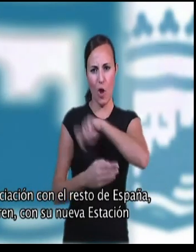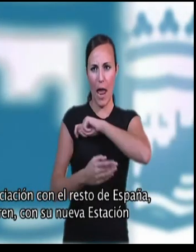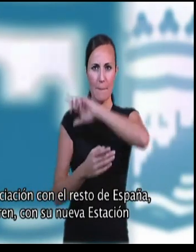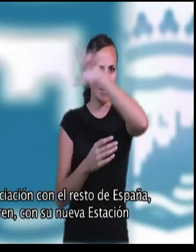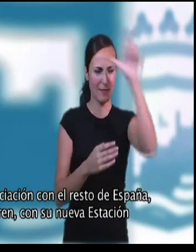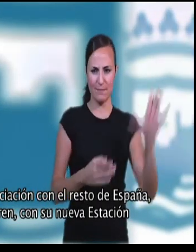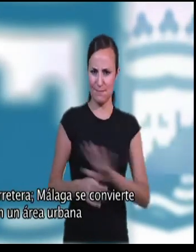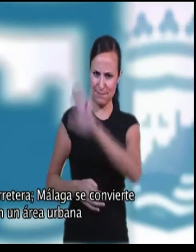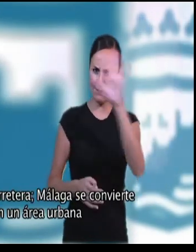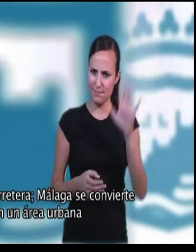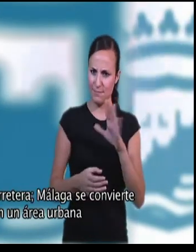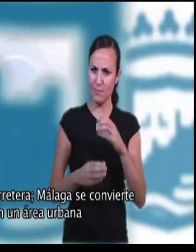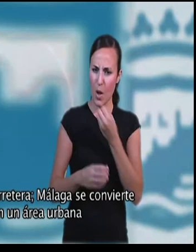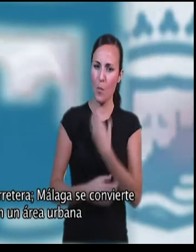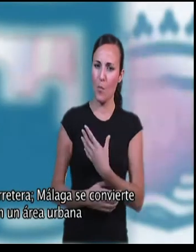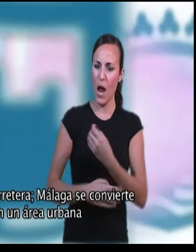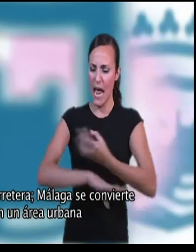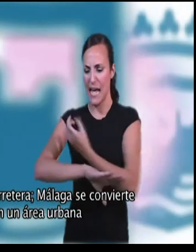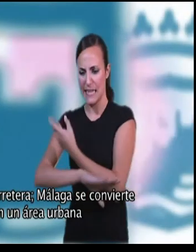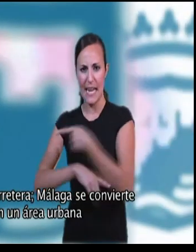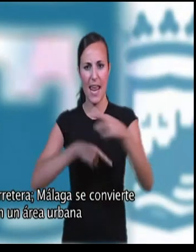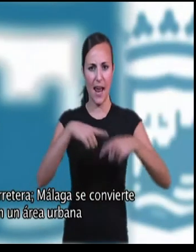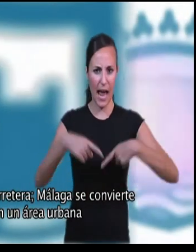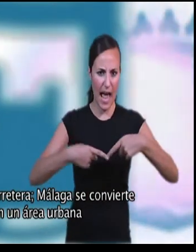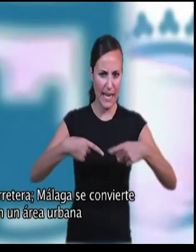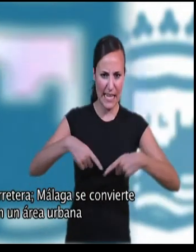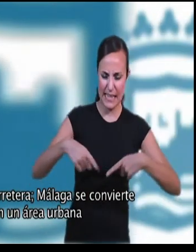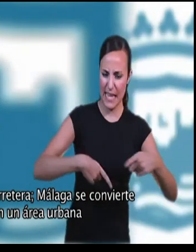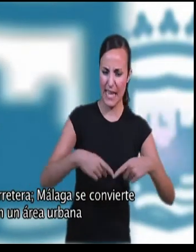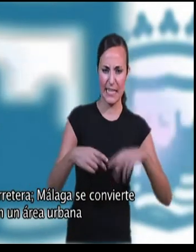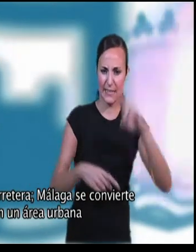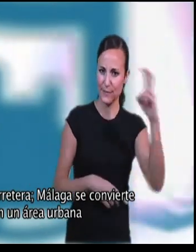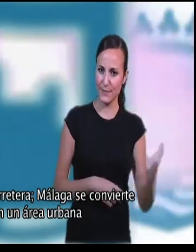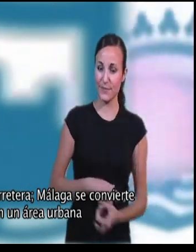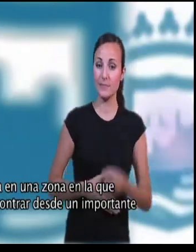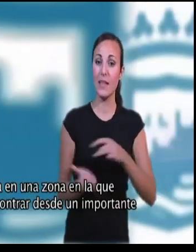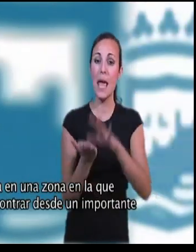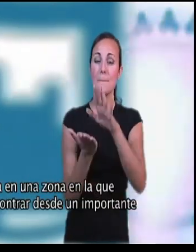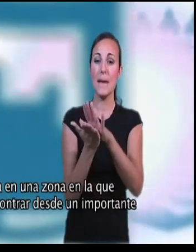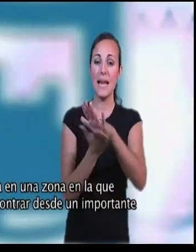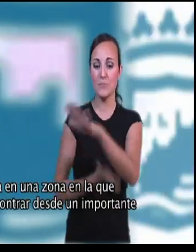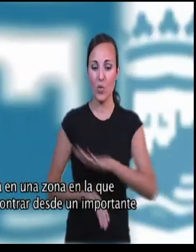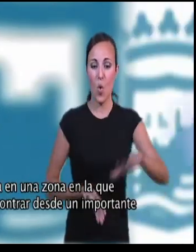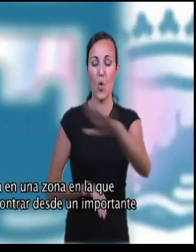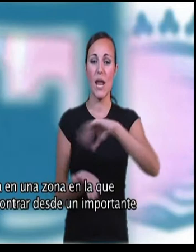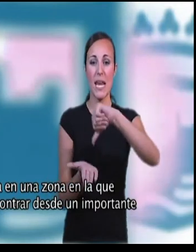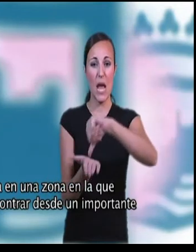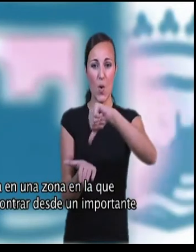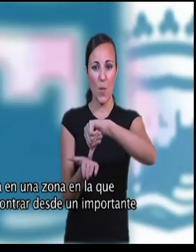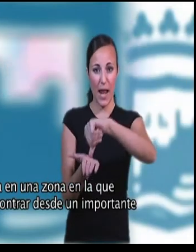nueva estación, como por carretera, Málaga se convierte en un área urbana enclavada en una zona en la que se puede encontrar desde